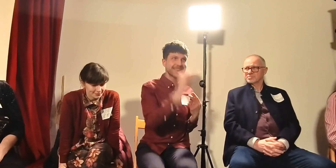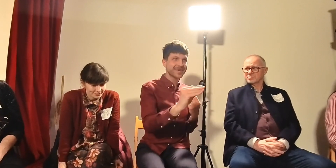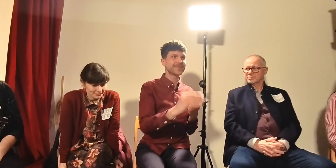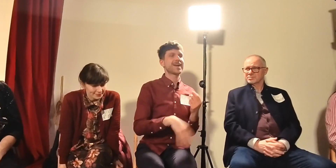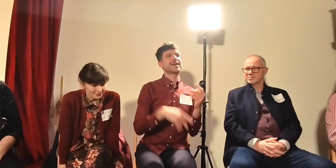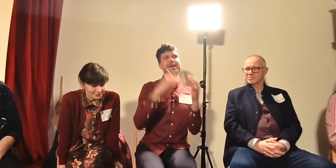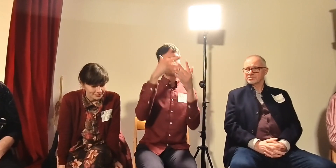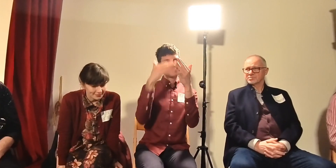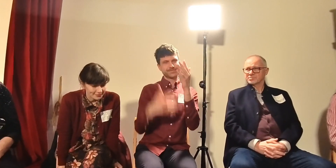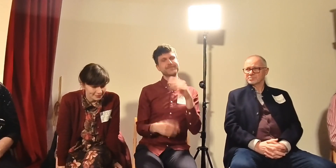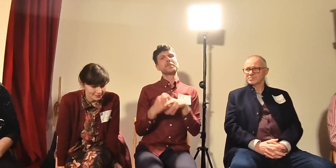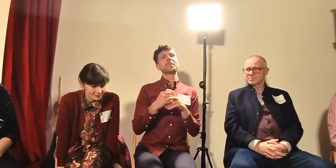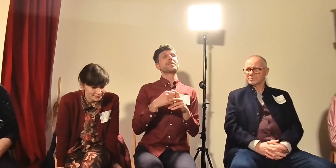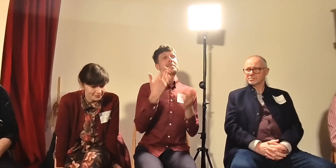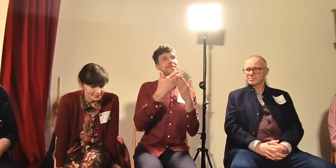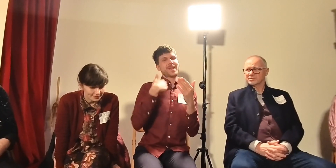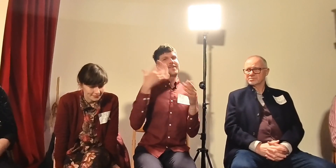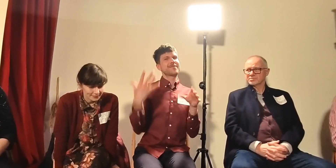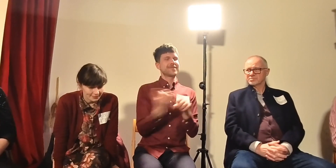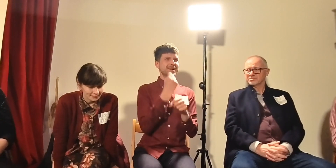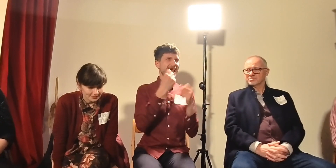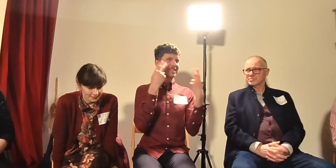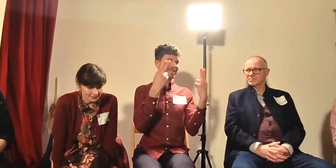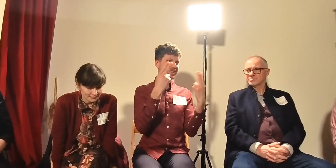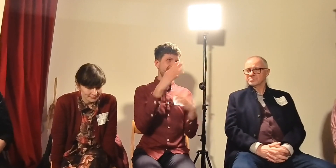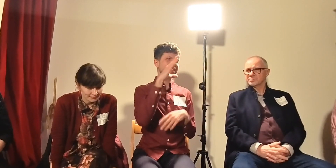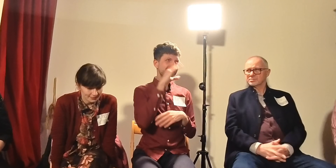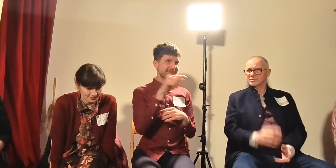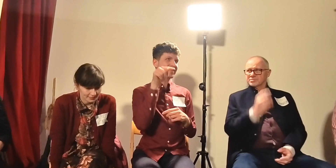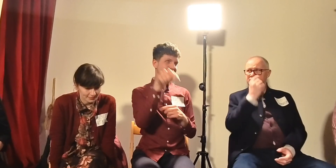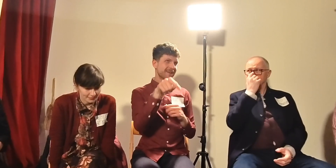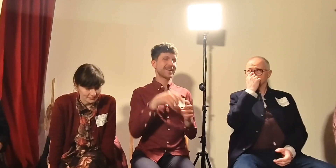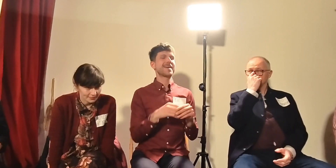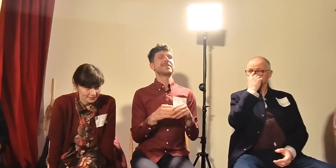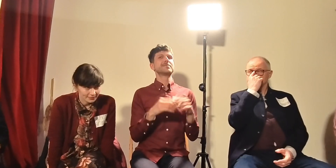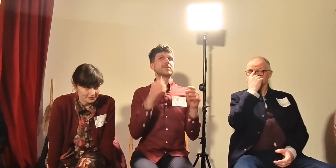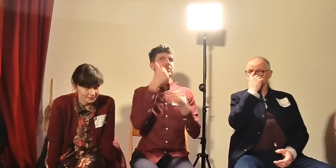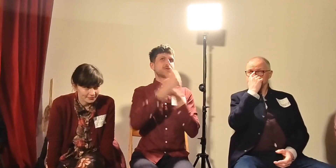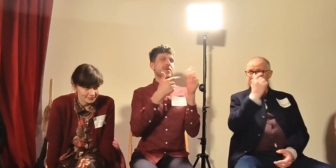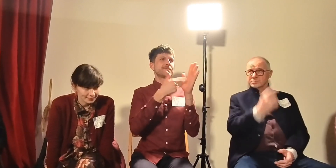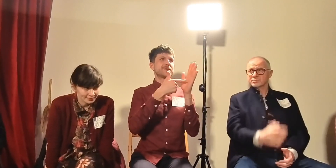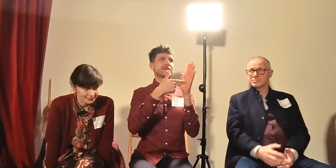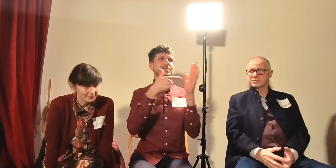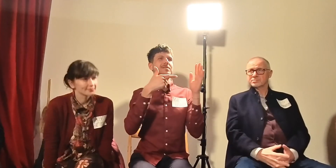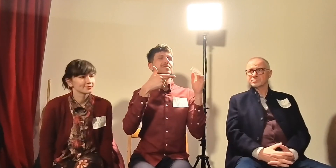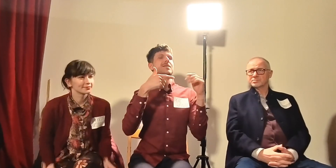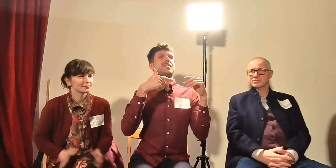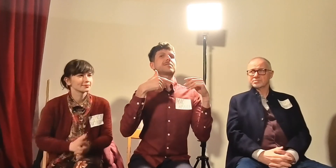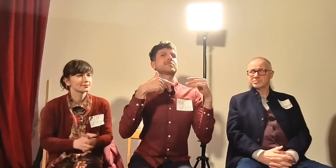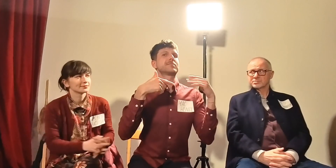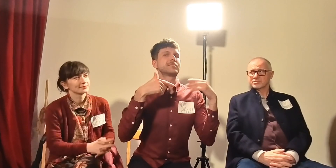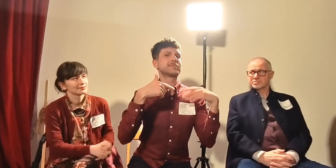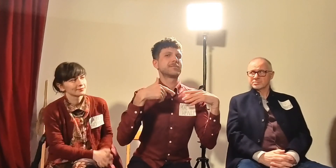nejlepší režisér, cena diváka a podobně. Máme tam takové klasické kategorie. Já jsem teda zvítězil v ceně diváka v roce